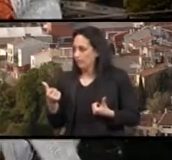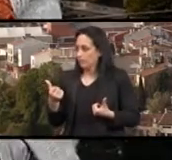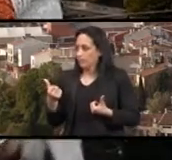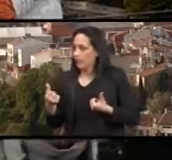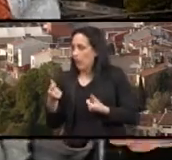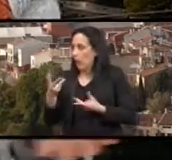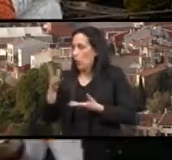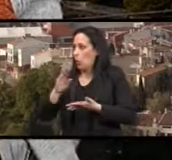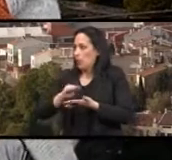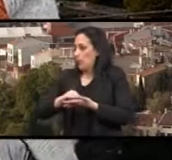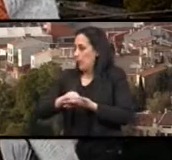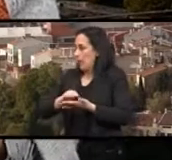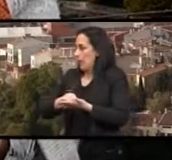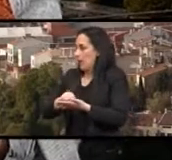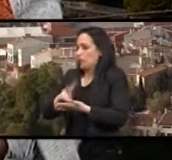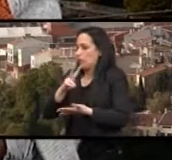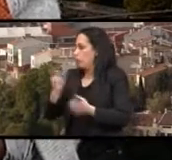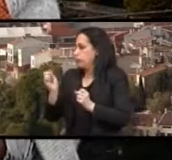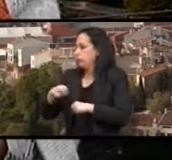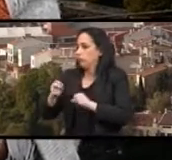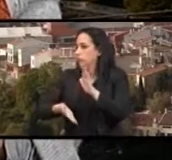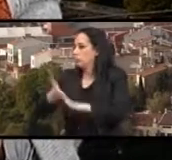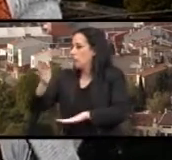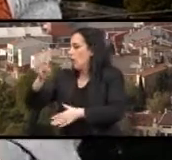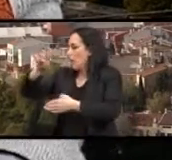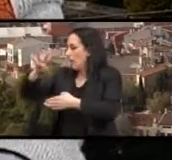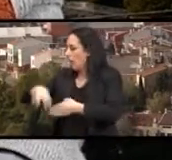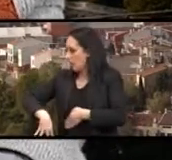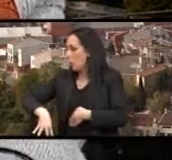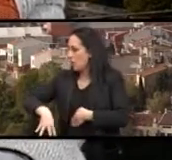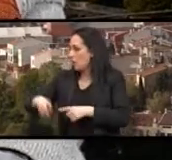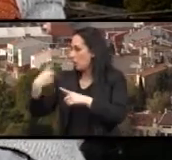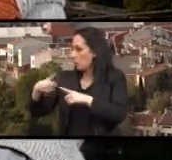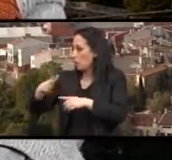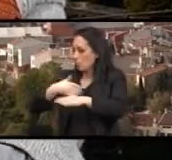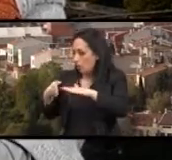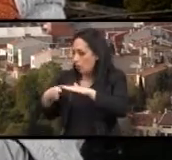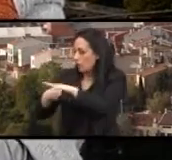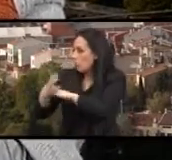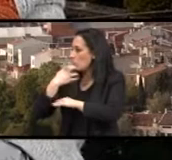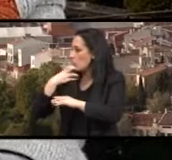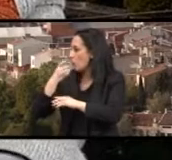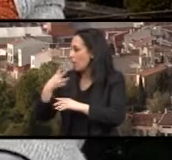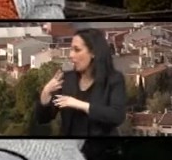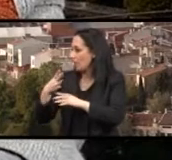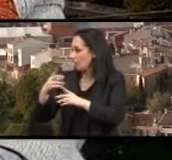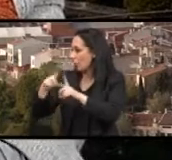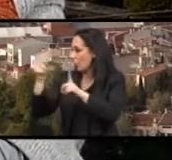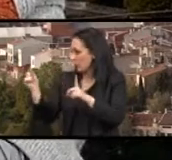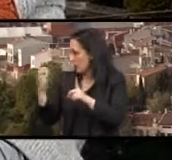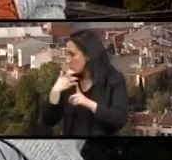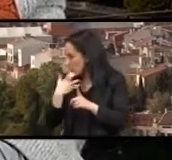pues, me'n vaig a Barcelona, que almenys allà al Corte Inglés puc entrar, no? Clar. Després també